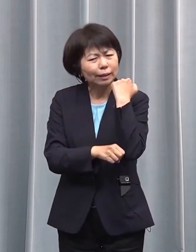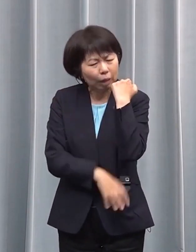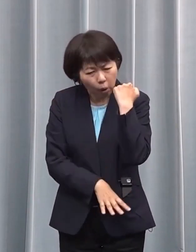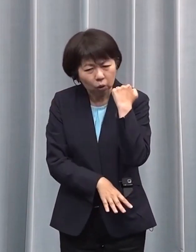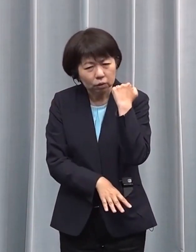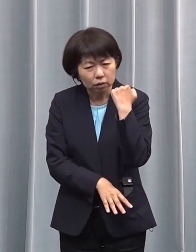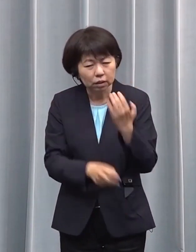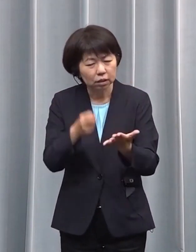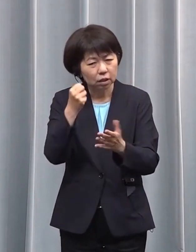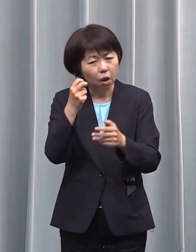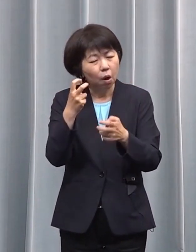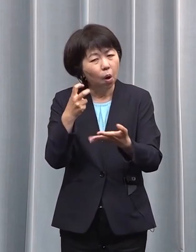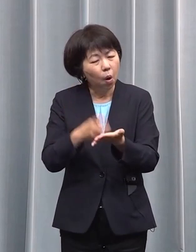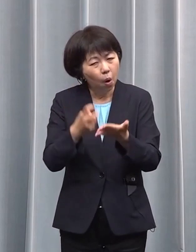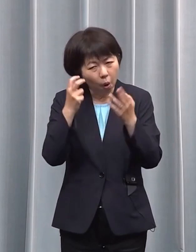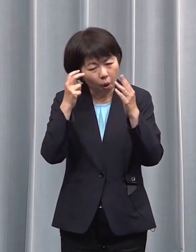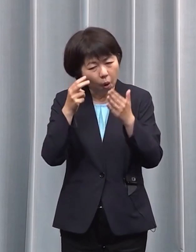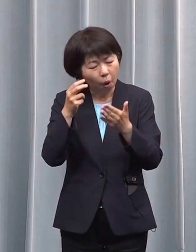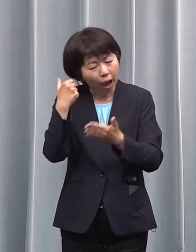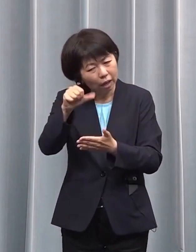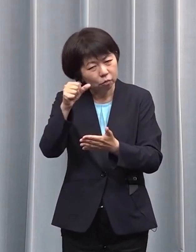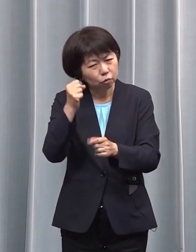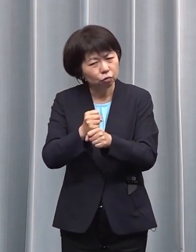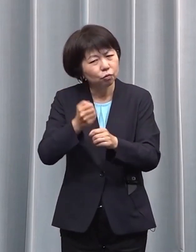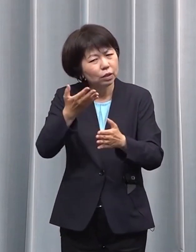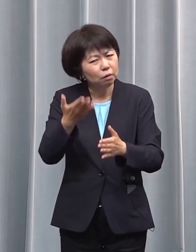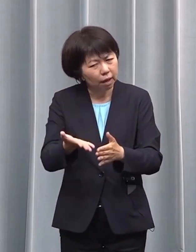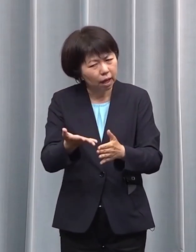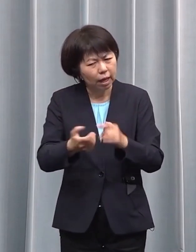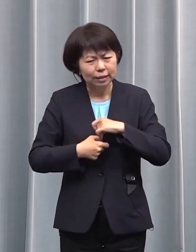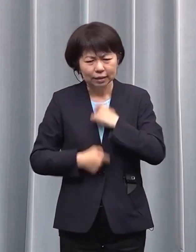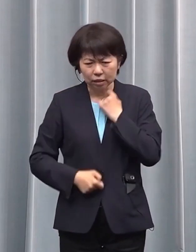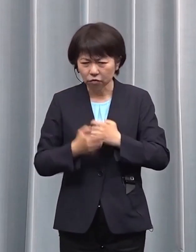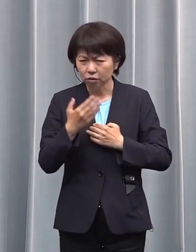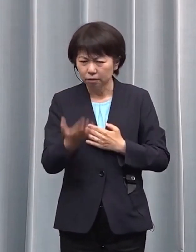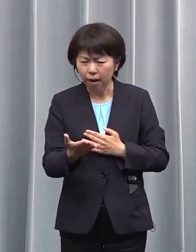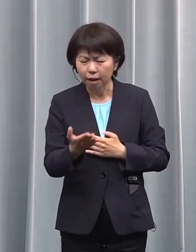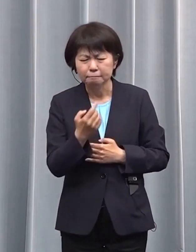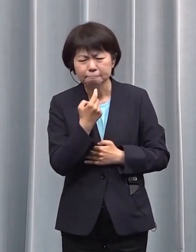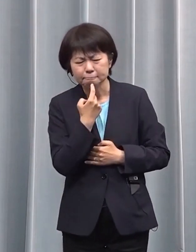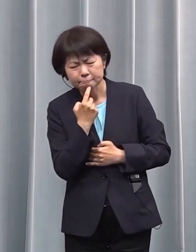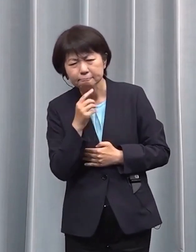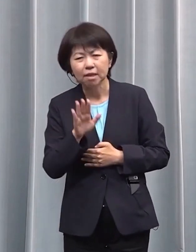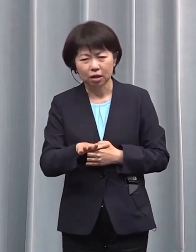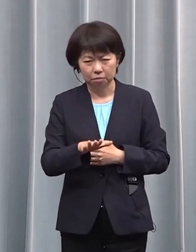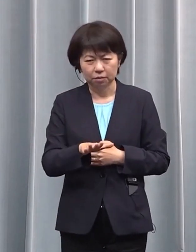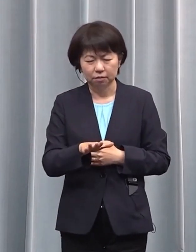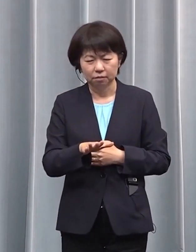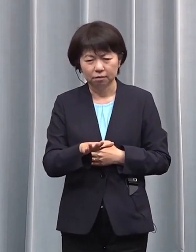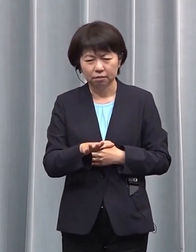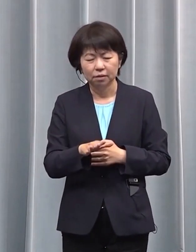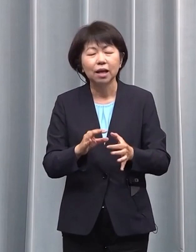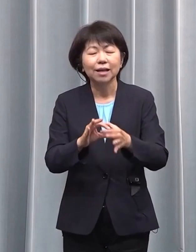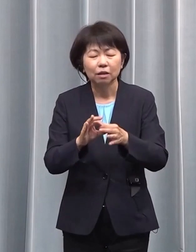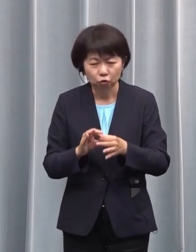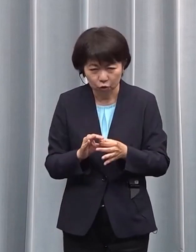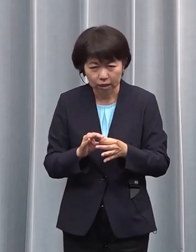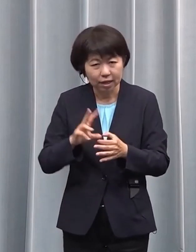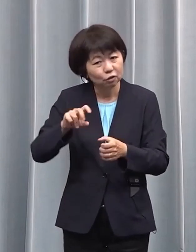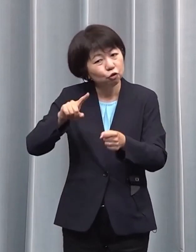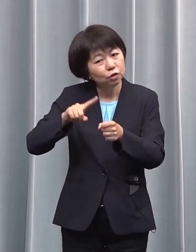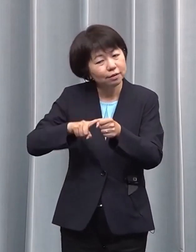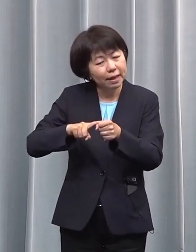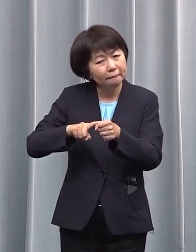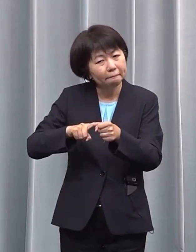ね。細かくなって恐縮なんですけど、こういう状況で2021年までの資料をですね、少なくとも適切な資